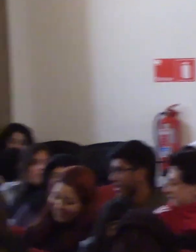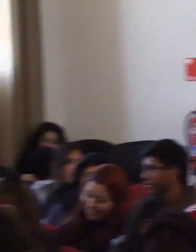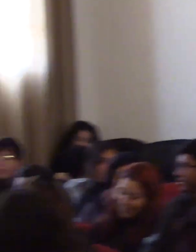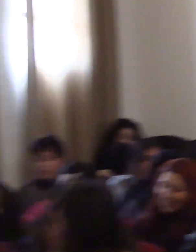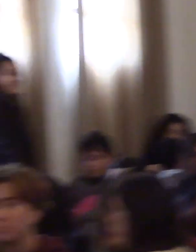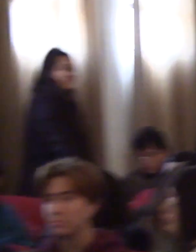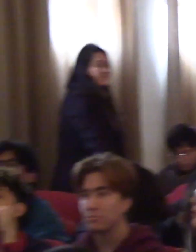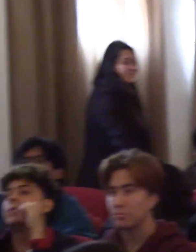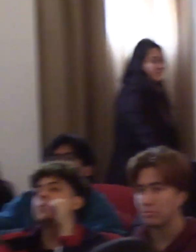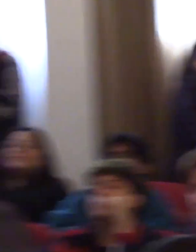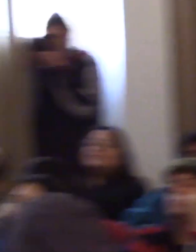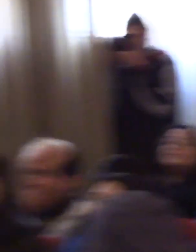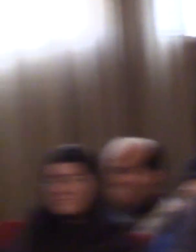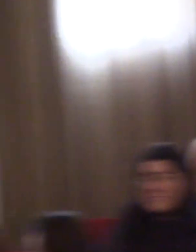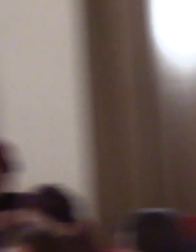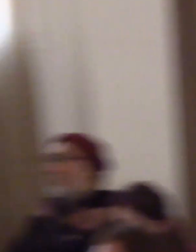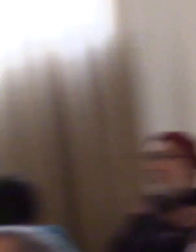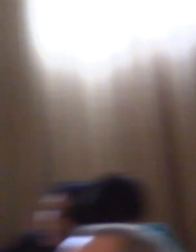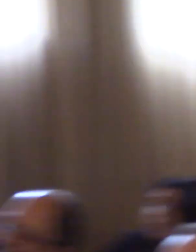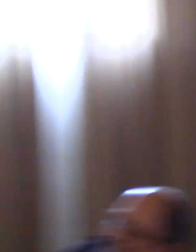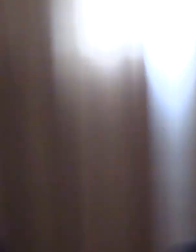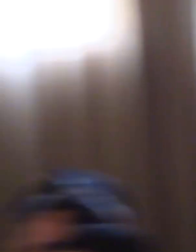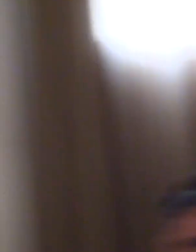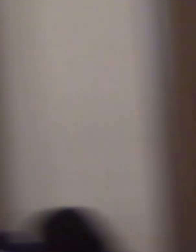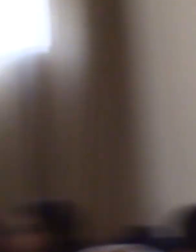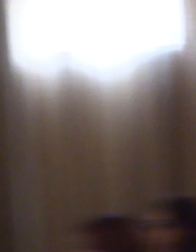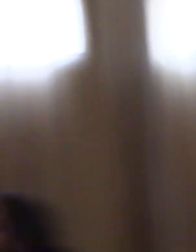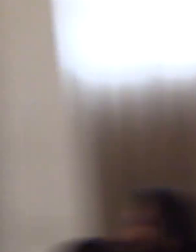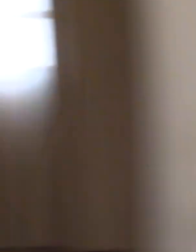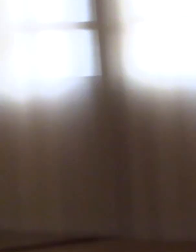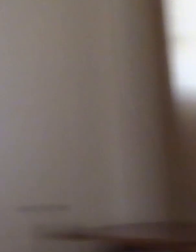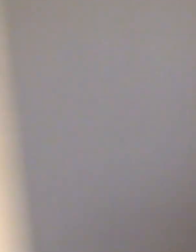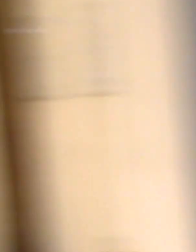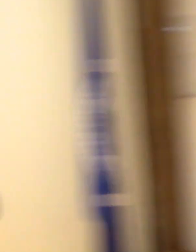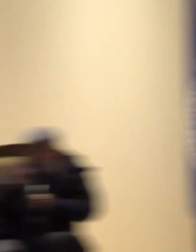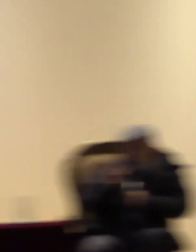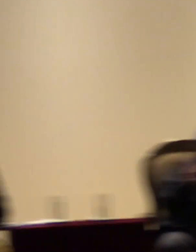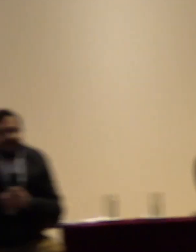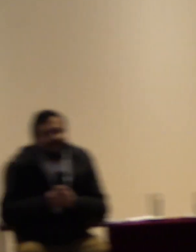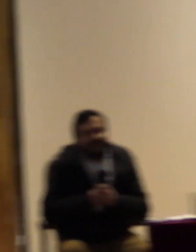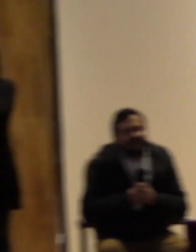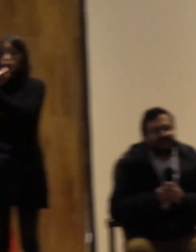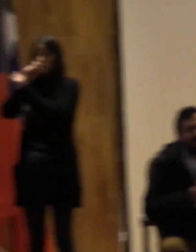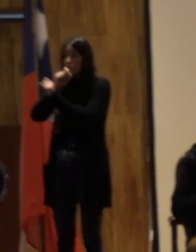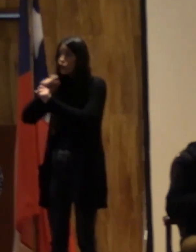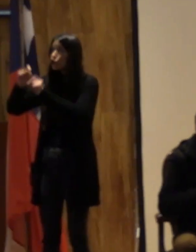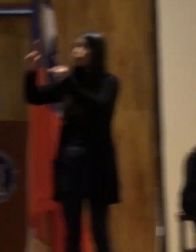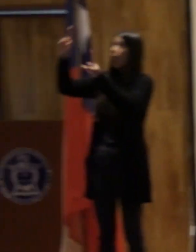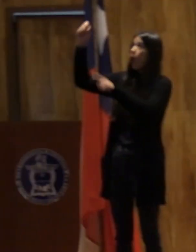algo que tú no me lo preguntaste y que puedo decírselo a él. El Sol